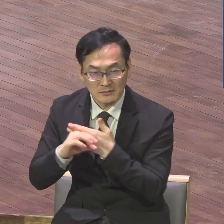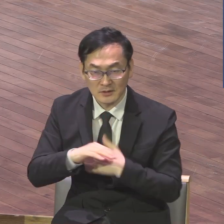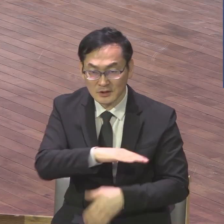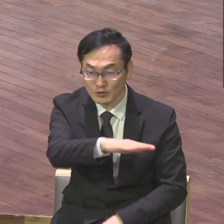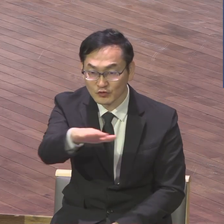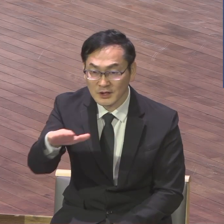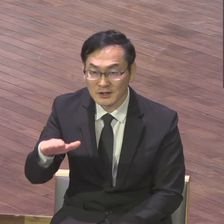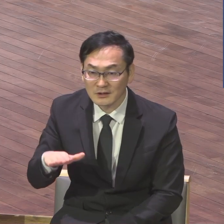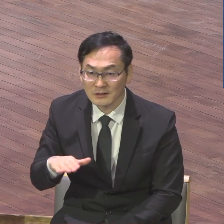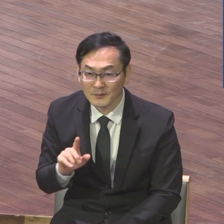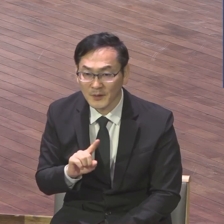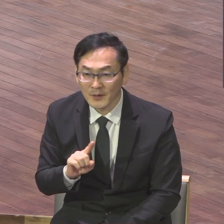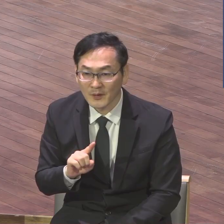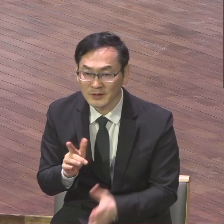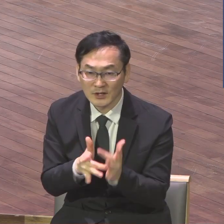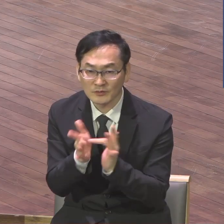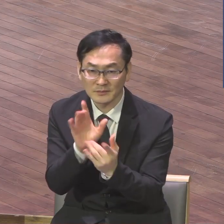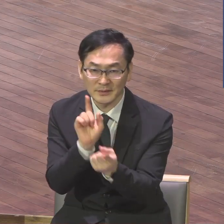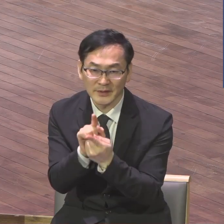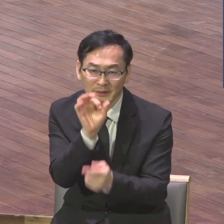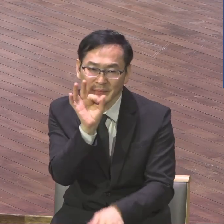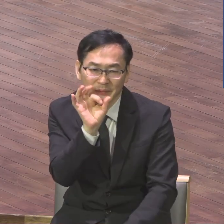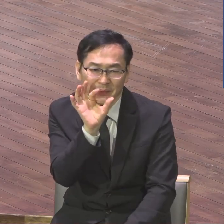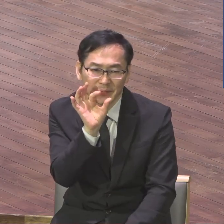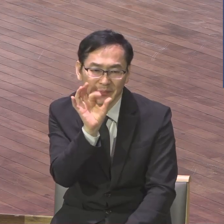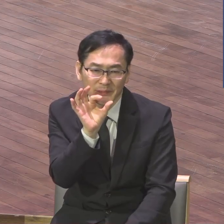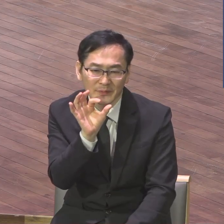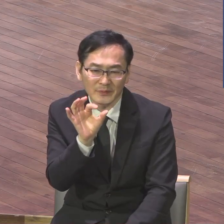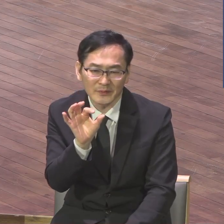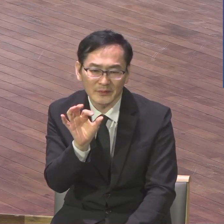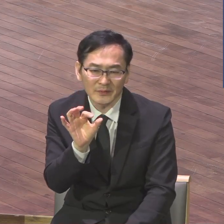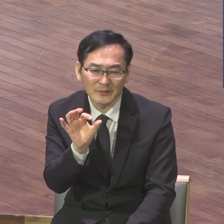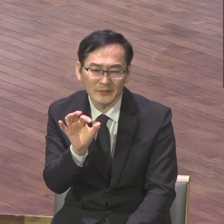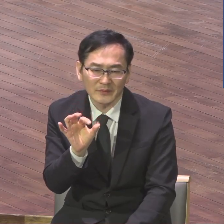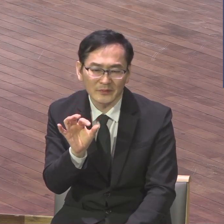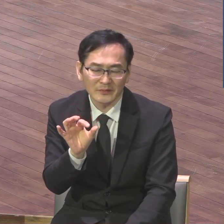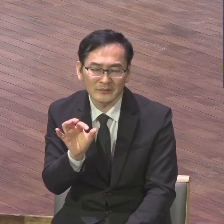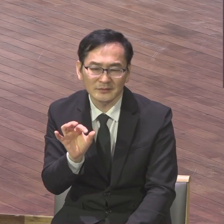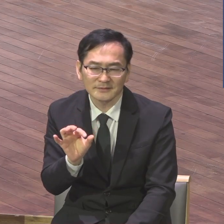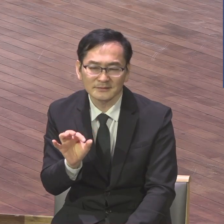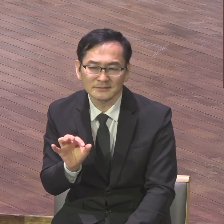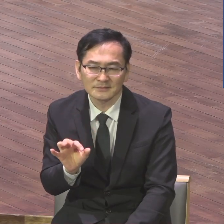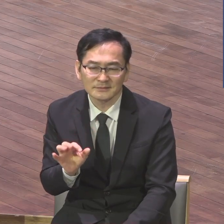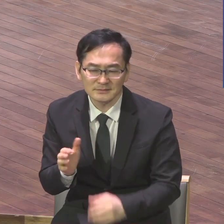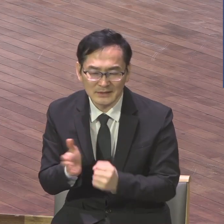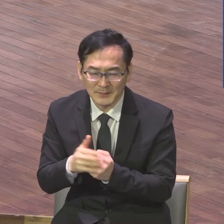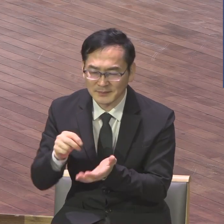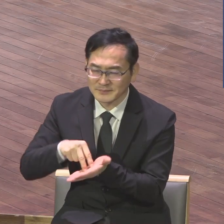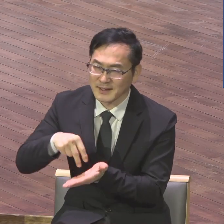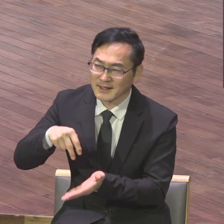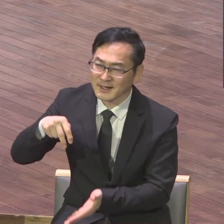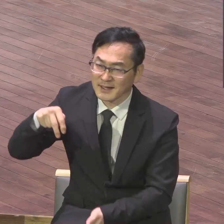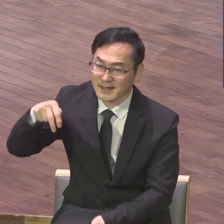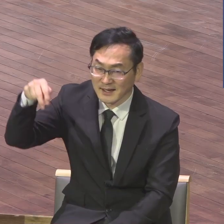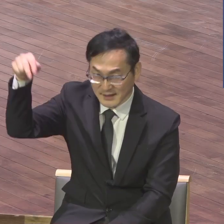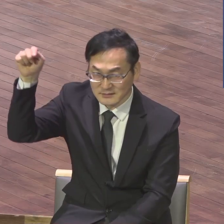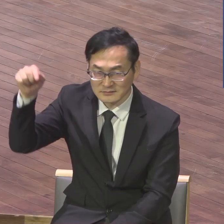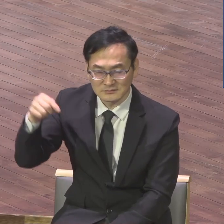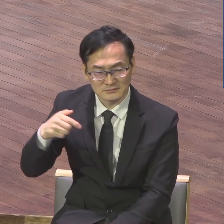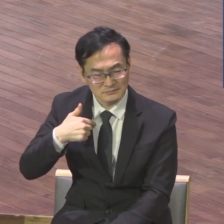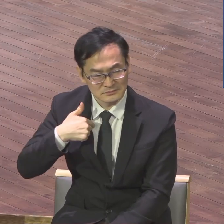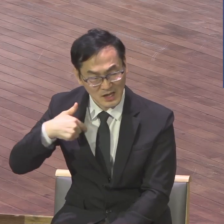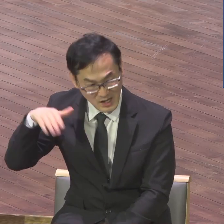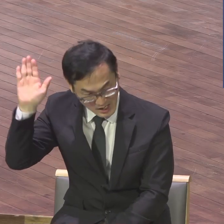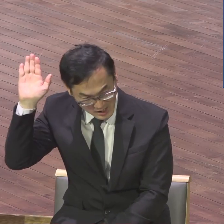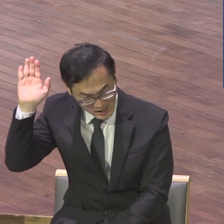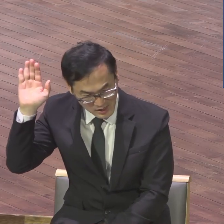사람은 예수님 만날 수가 없어요. 그래서 내가 가면 내가 가는 것이 훨씬 유익하다. 내가